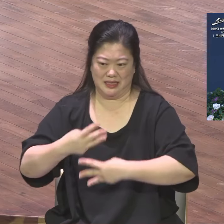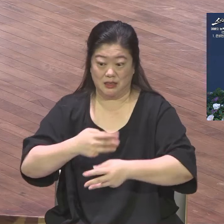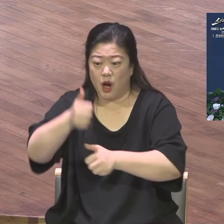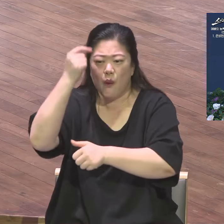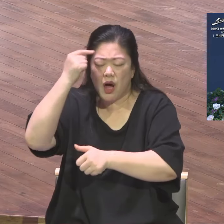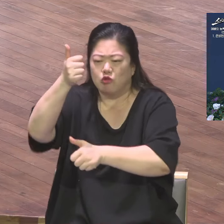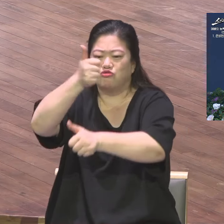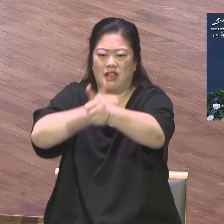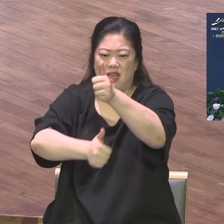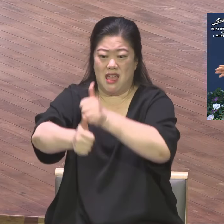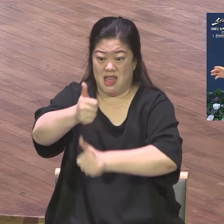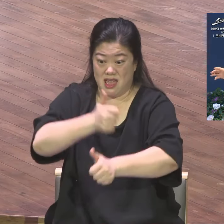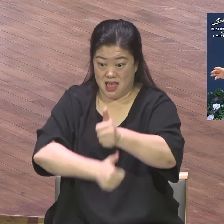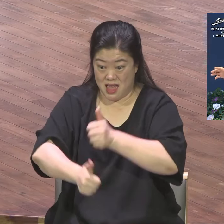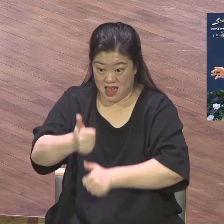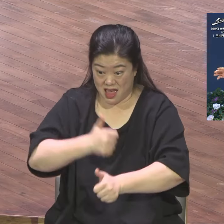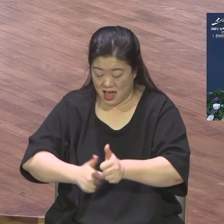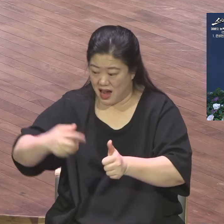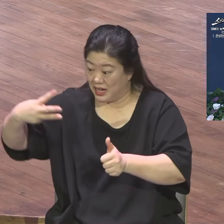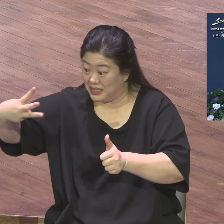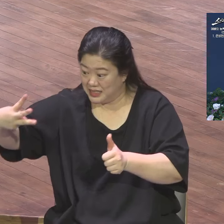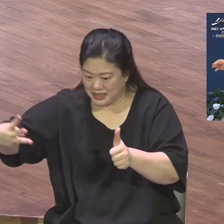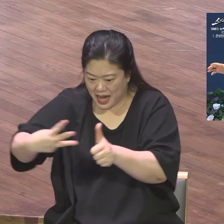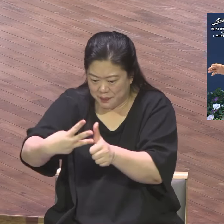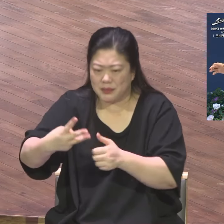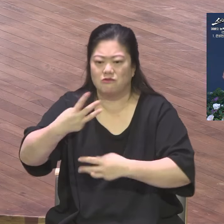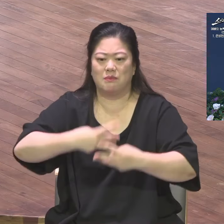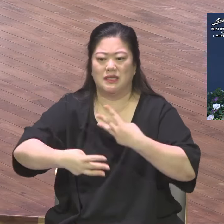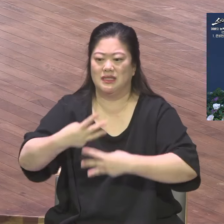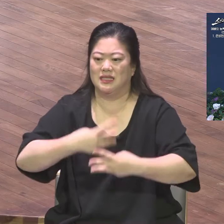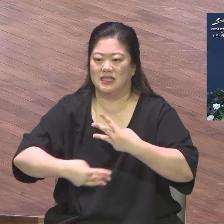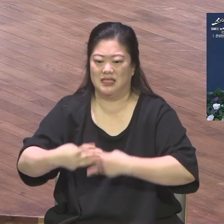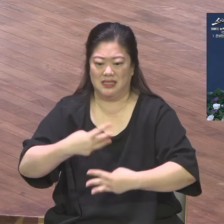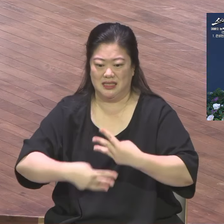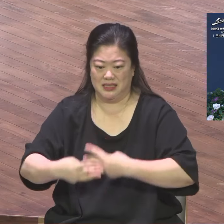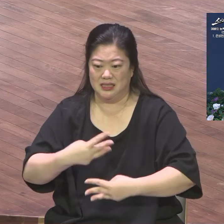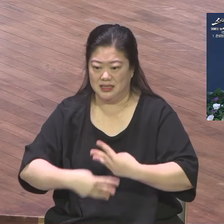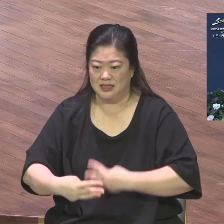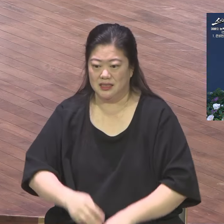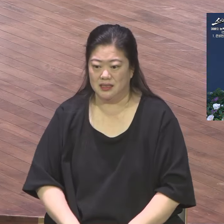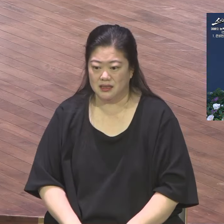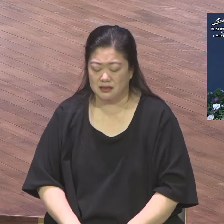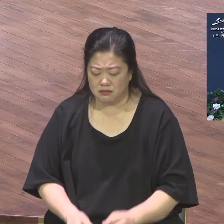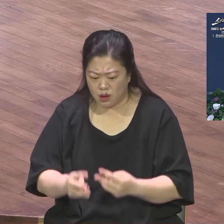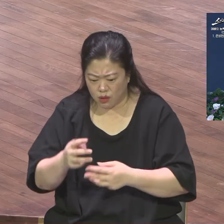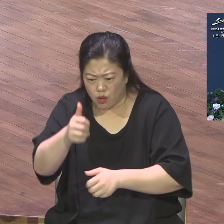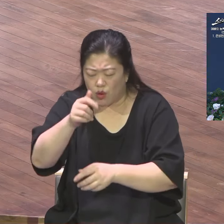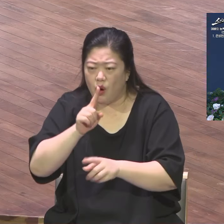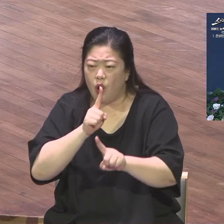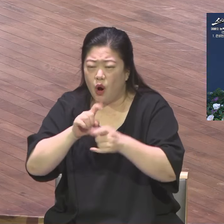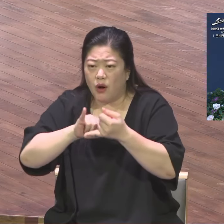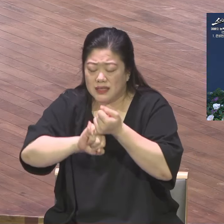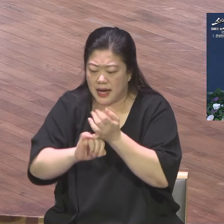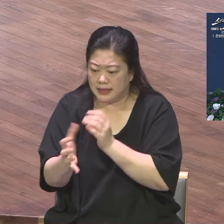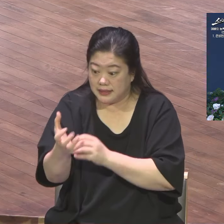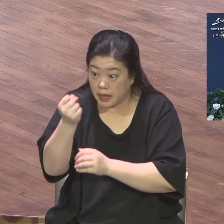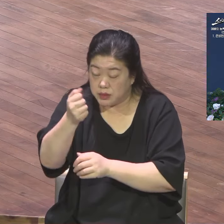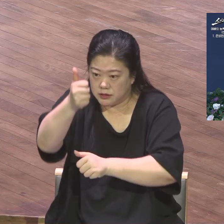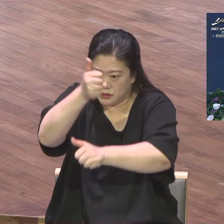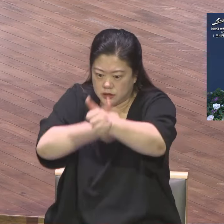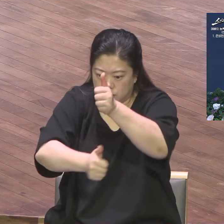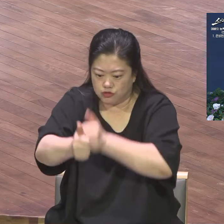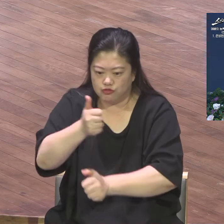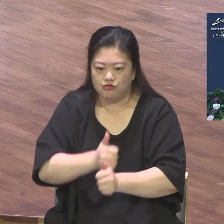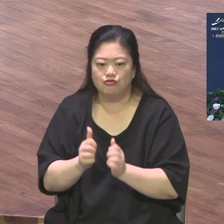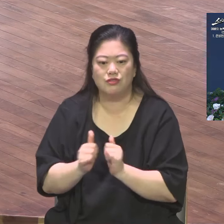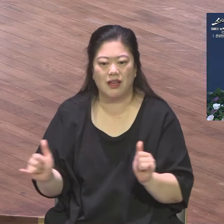남, 그 그루터기가 렘넌트예요. 그게 무슨 말이냐? 언약 잡은 렘넌트. 언약 잡은 아이. 이 애는